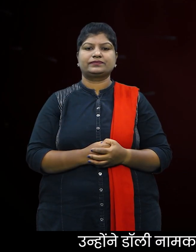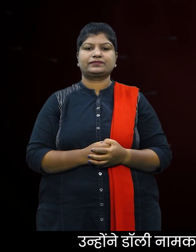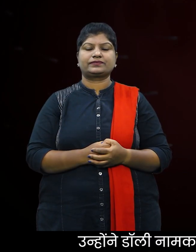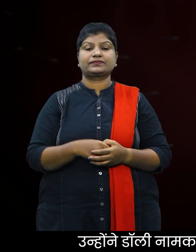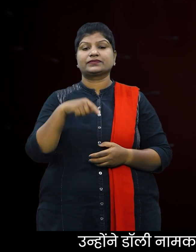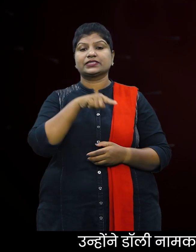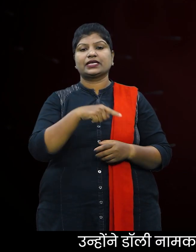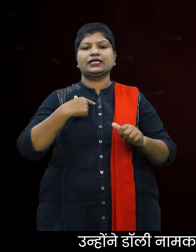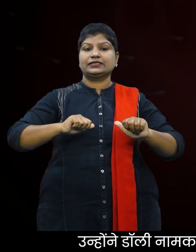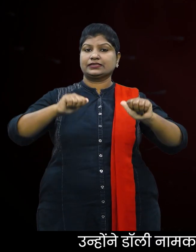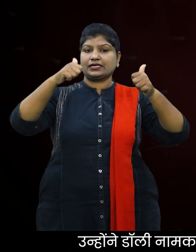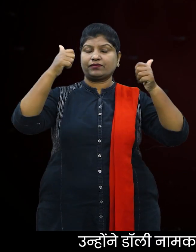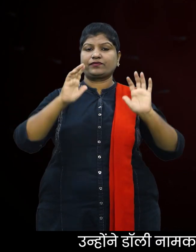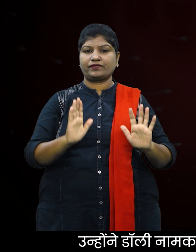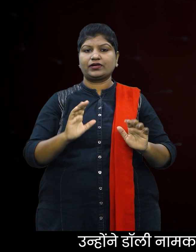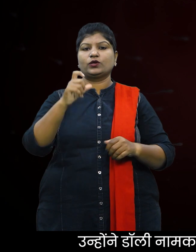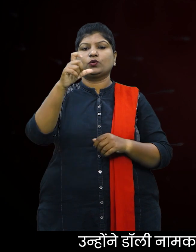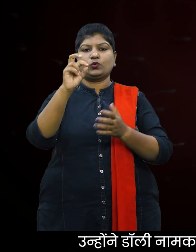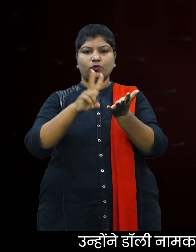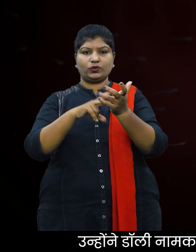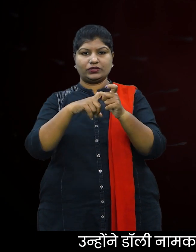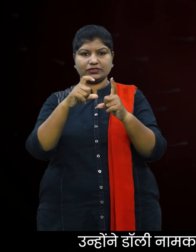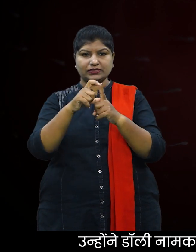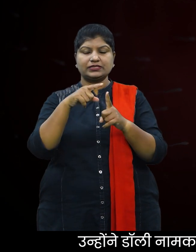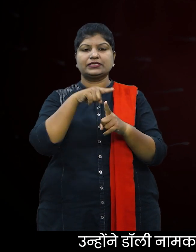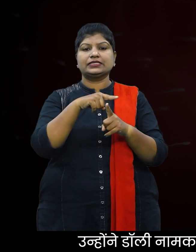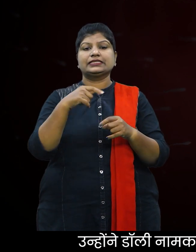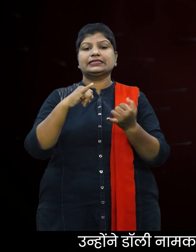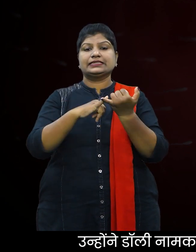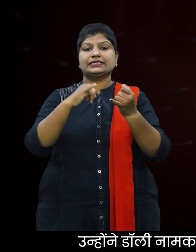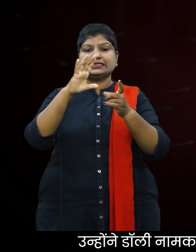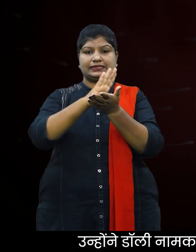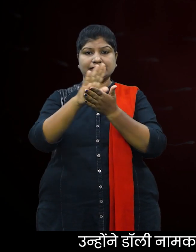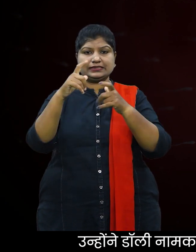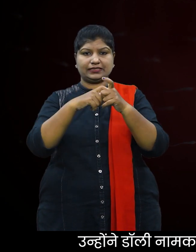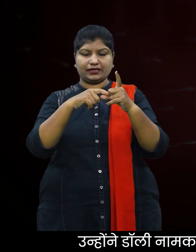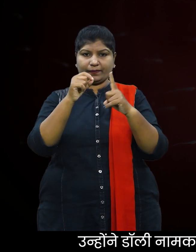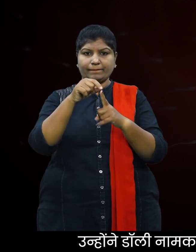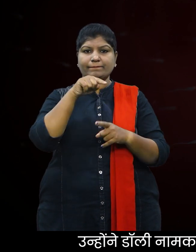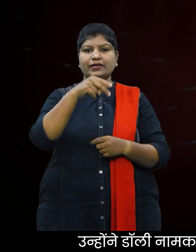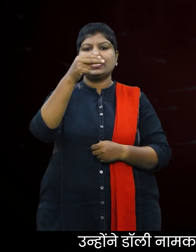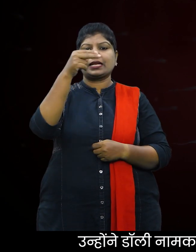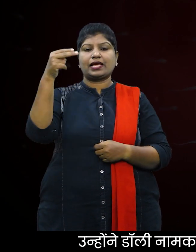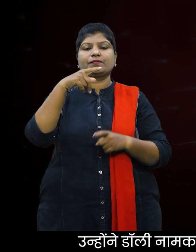उन्होंने डॉली नामक एक भेड़ का सफलतापूर्वक क्लोन बनाया।